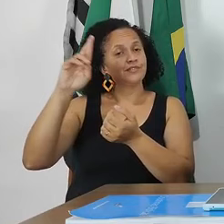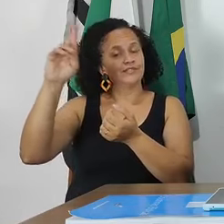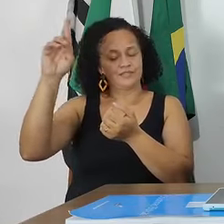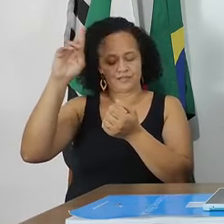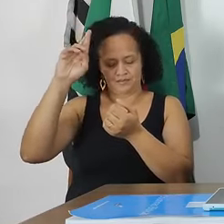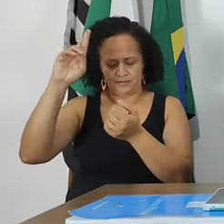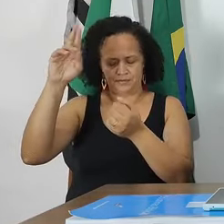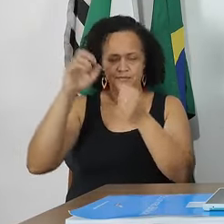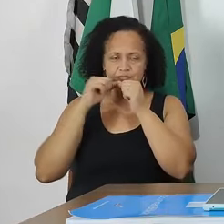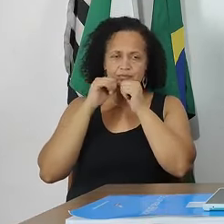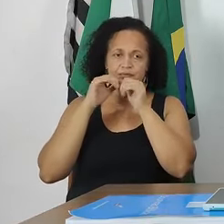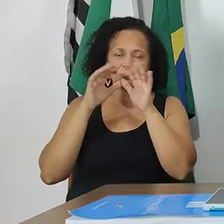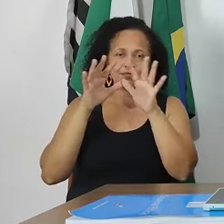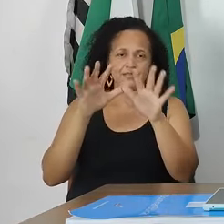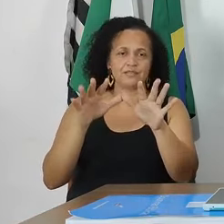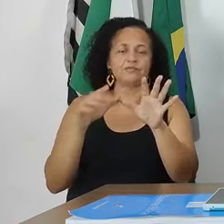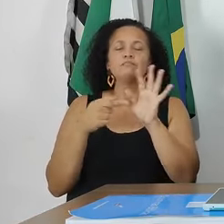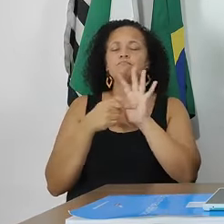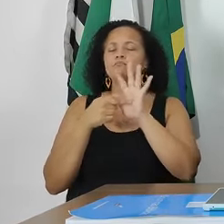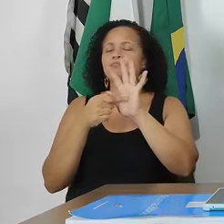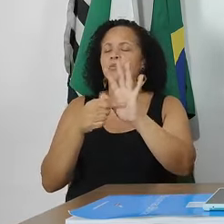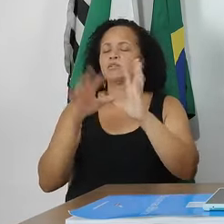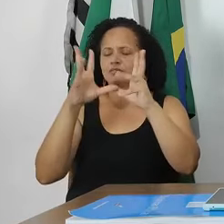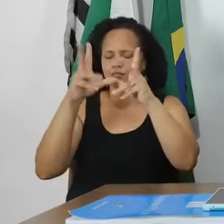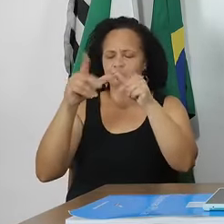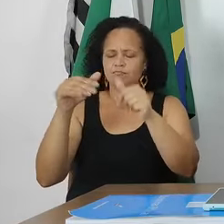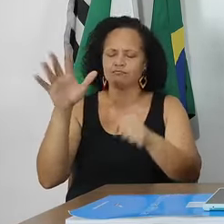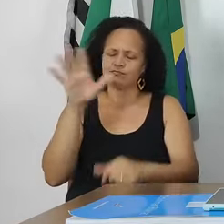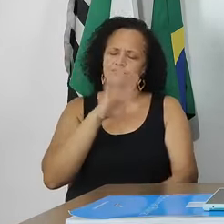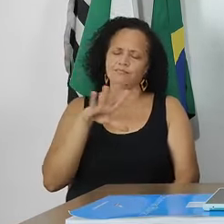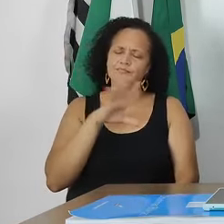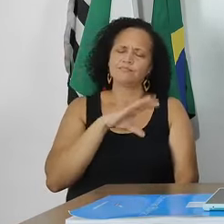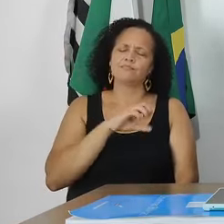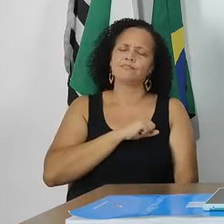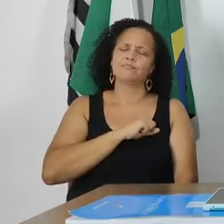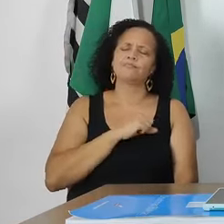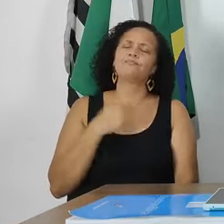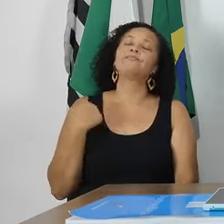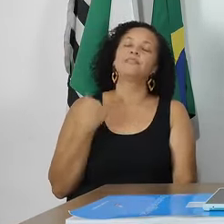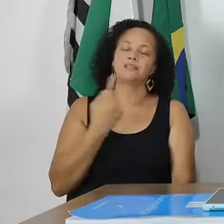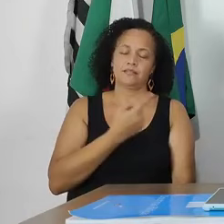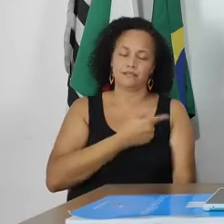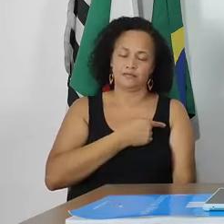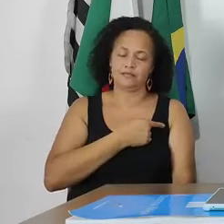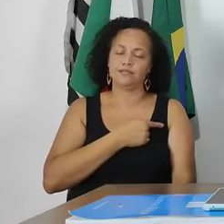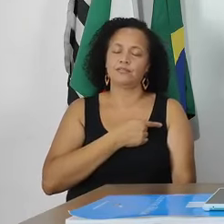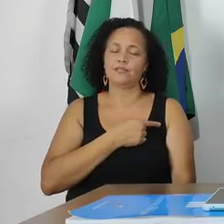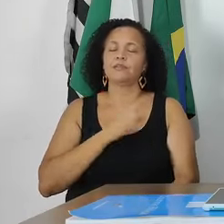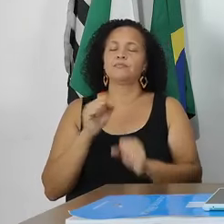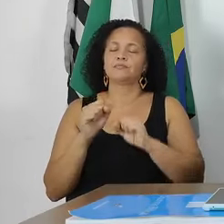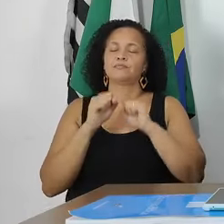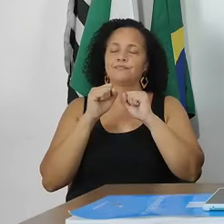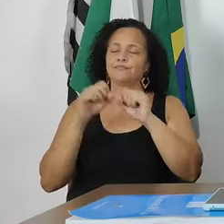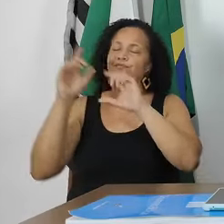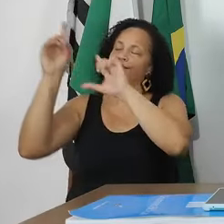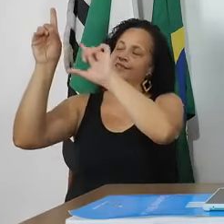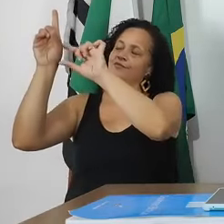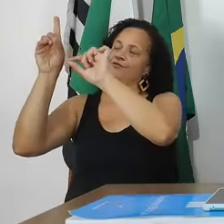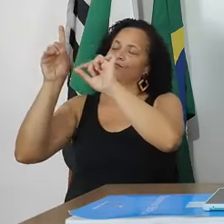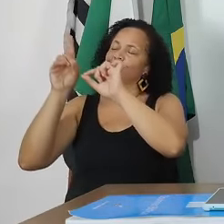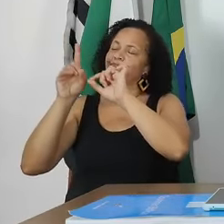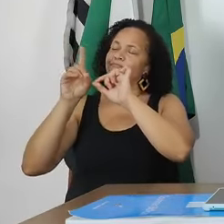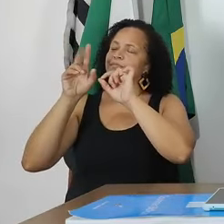amam, Pai. E que nessa noite, Senhor, que nós tomamos a firme decisão de ficar com a Tua palavra,